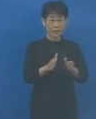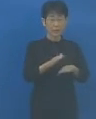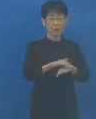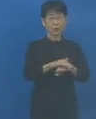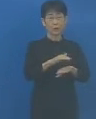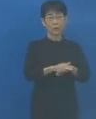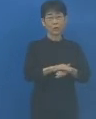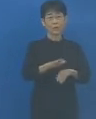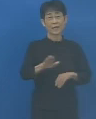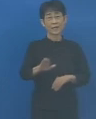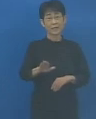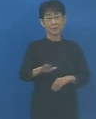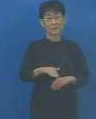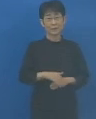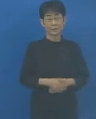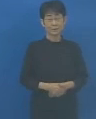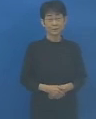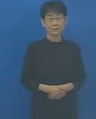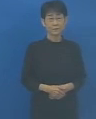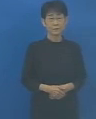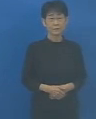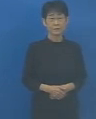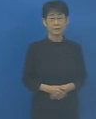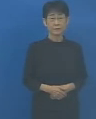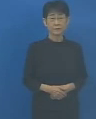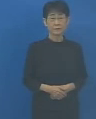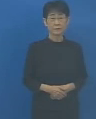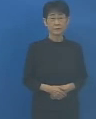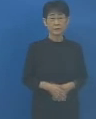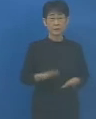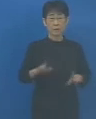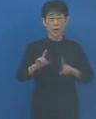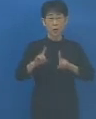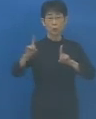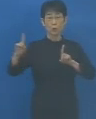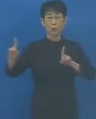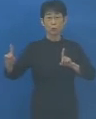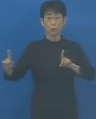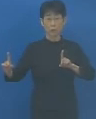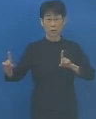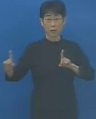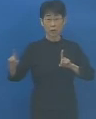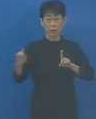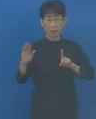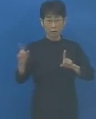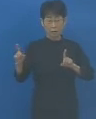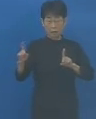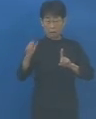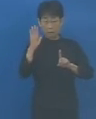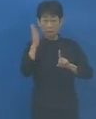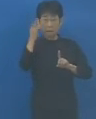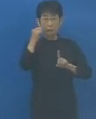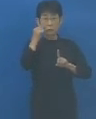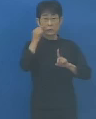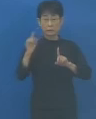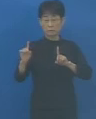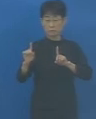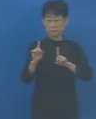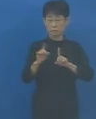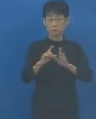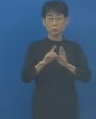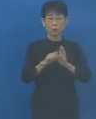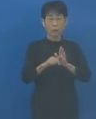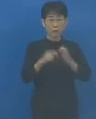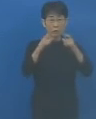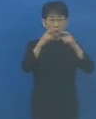ております。なお、こういう、距離感がないような場合にはやはり、マスクは絶対に必要であります